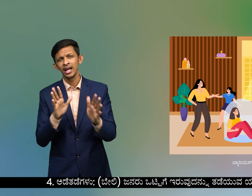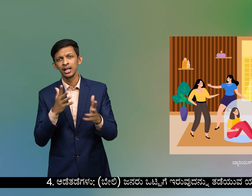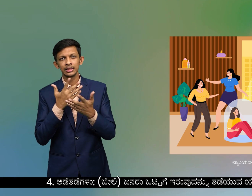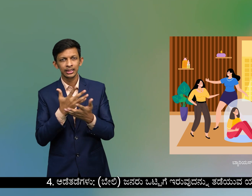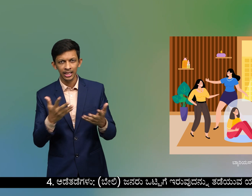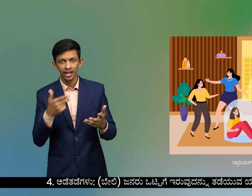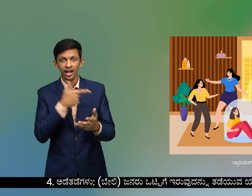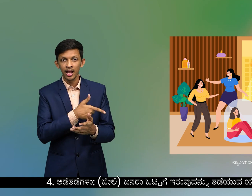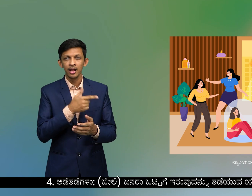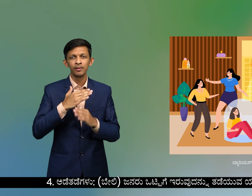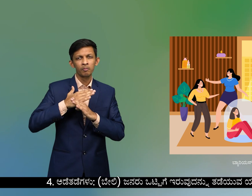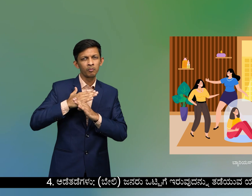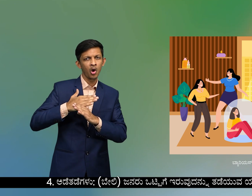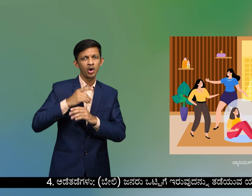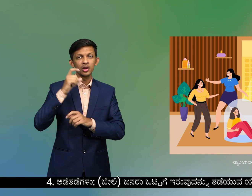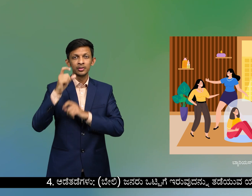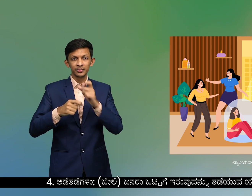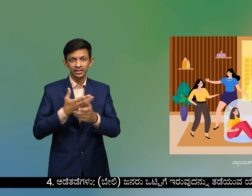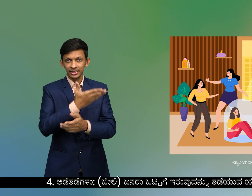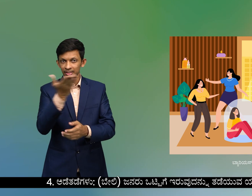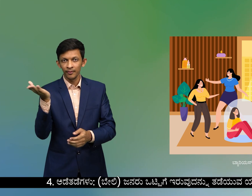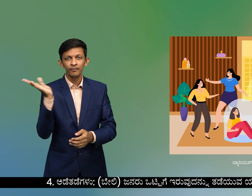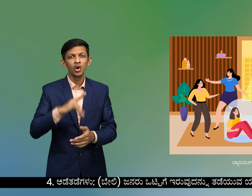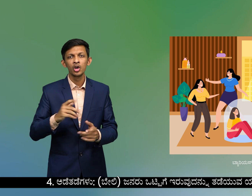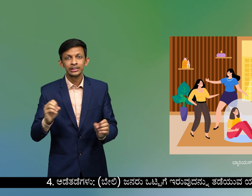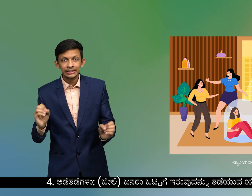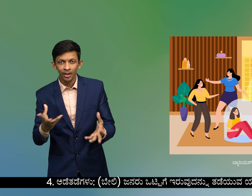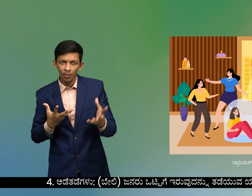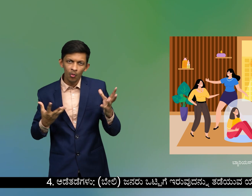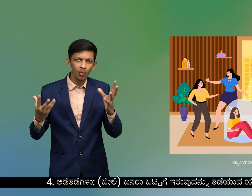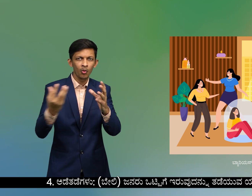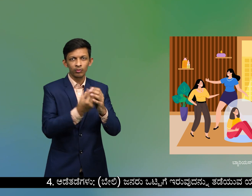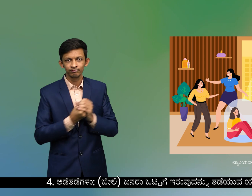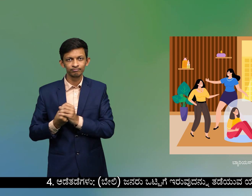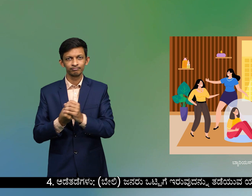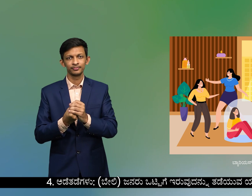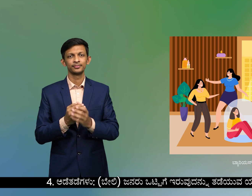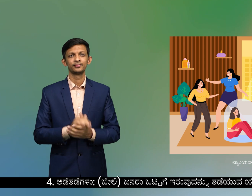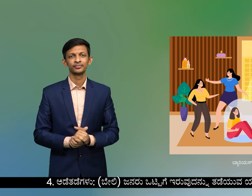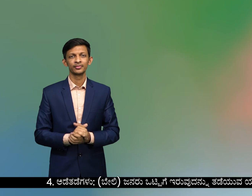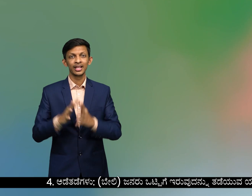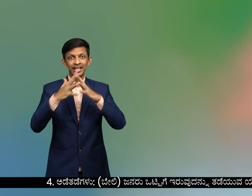ಅಡೆತಡೆಗಳು: ಬೇಲಿ, ಜನರು ಒಟ್ಟಿಗೆ ಇರುವುದನ್ನು ತಡೆಯುವ ಯಾವುದಾದರೂ.